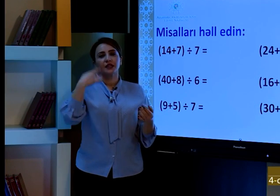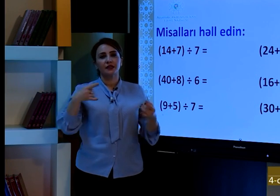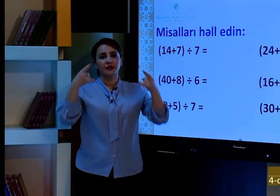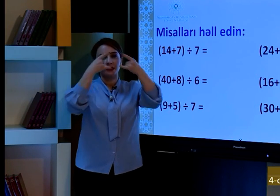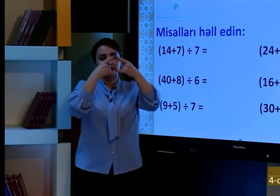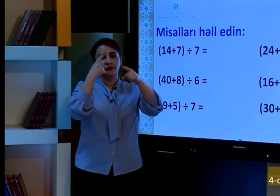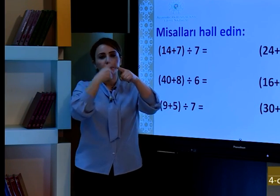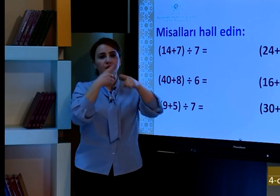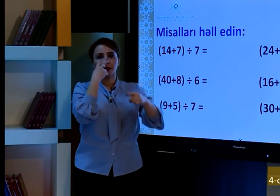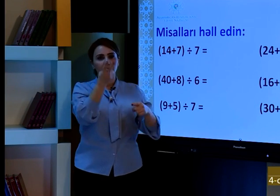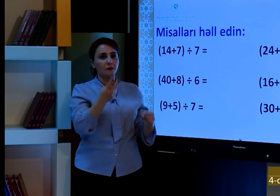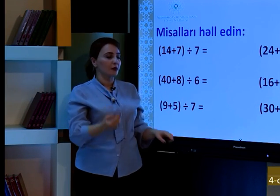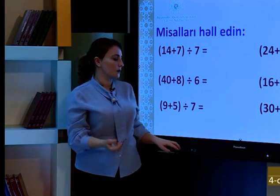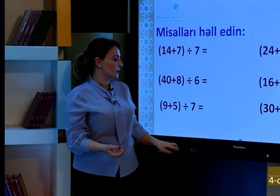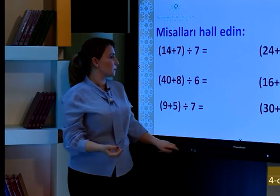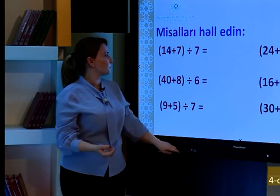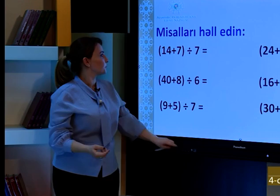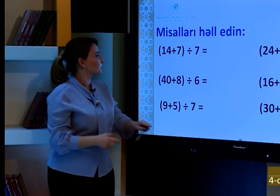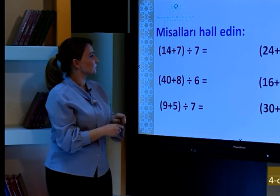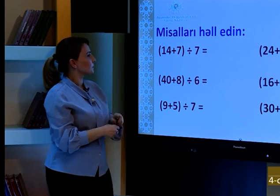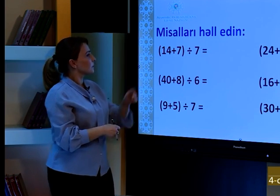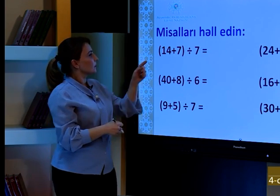gəlin ekranda misallara baxaq.